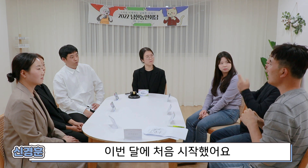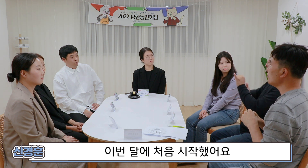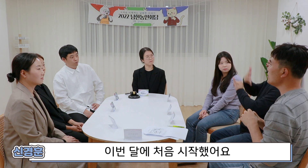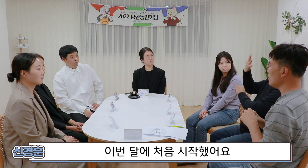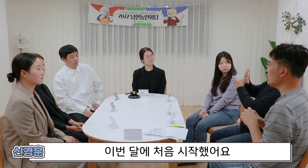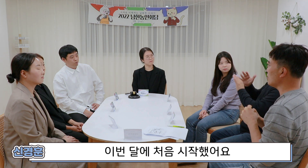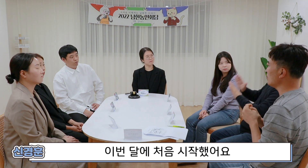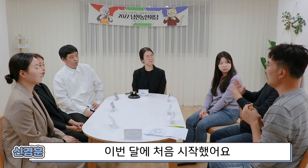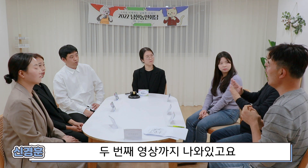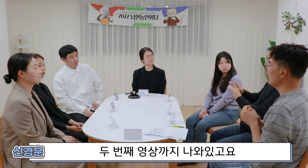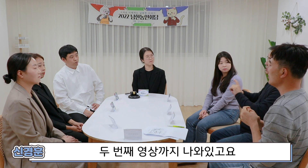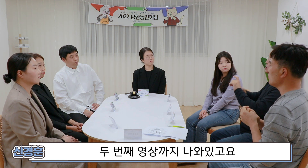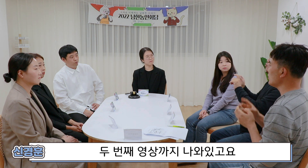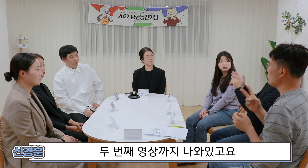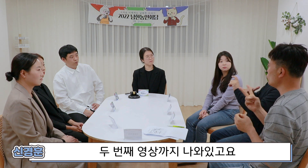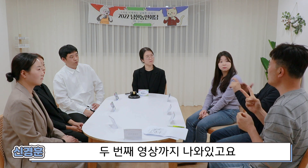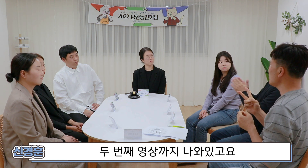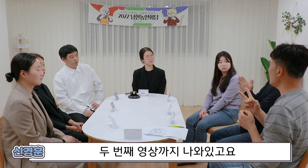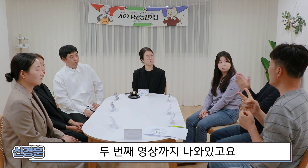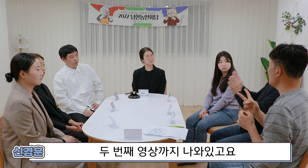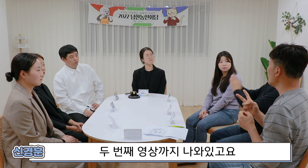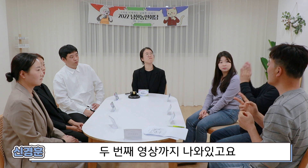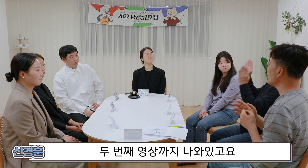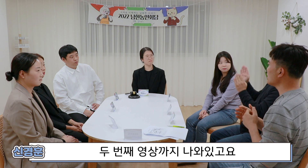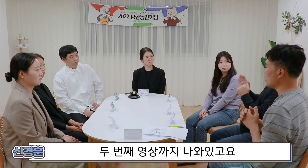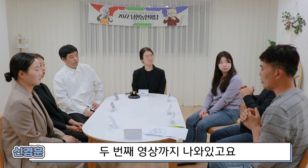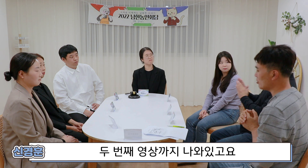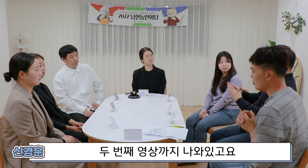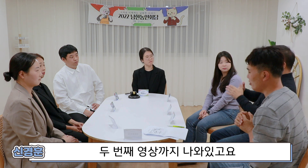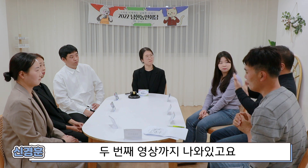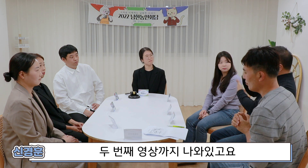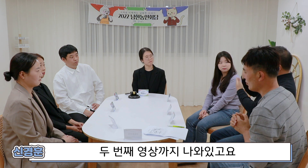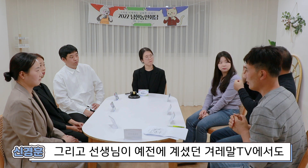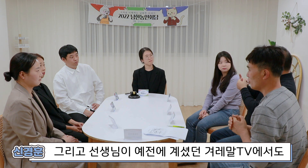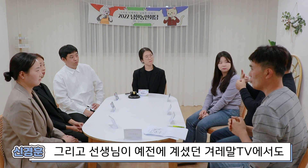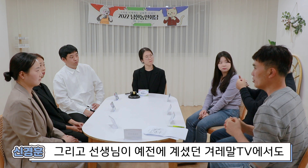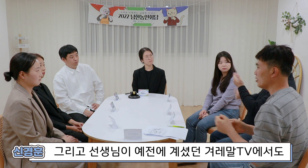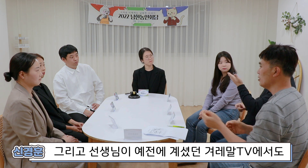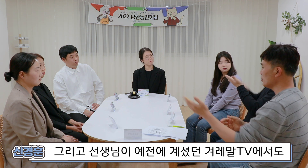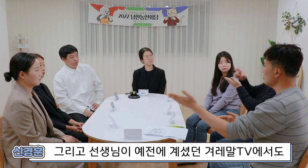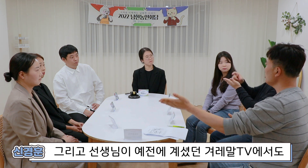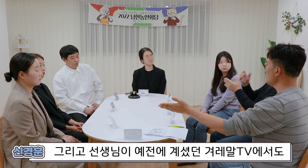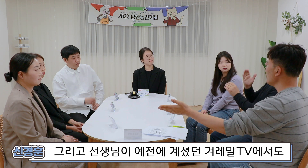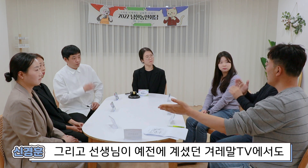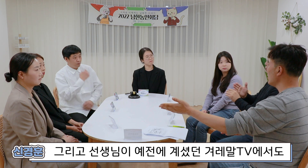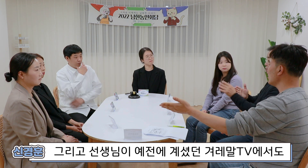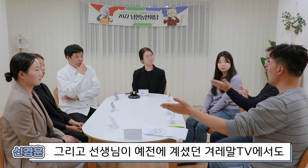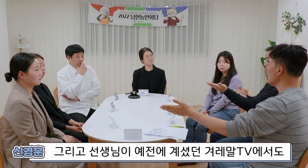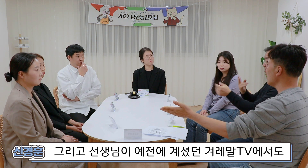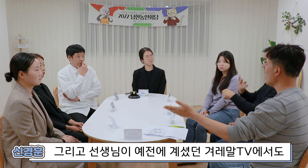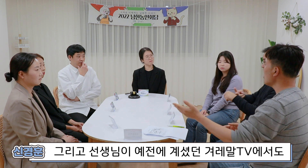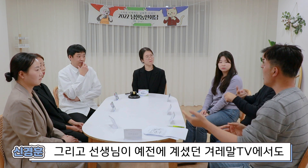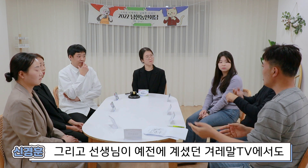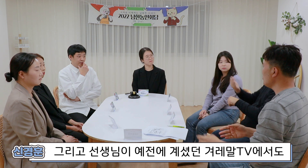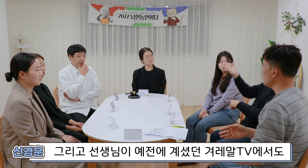처음 시작했어요. 지금 이제 두 번째 영상까지 나와 있고요. 그리고 이제 선생님이 예전에 계셨던 이제 별의말